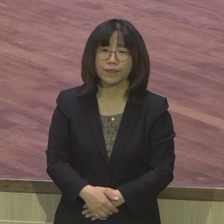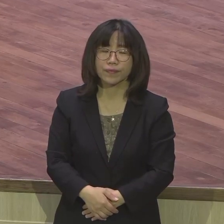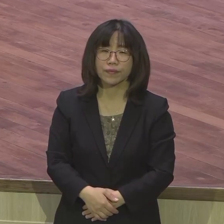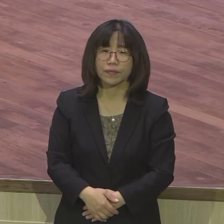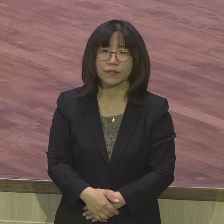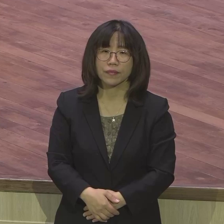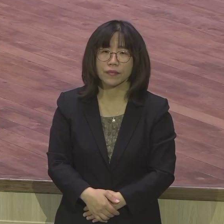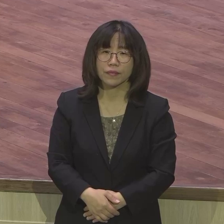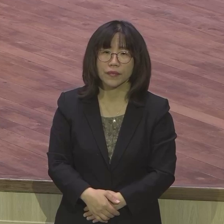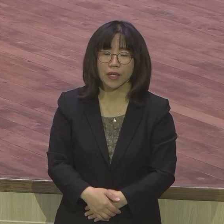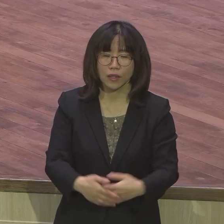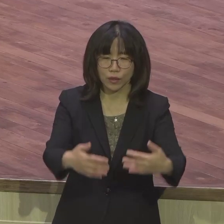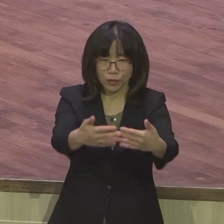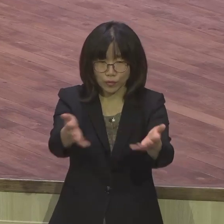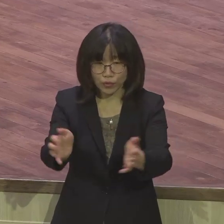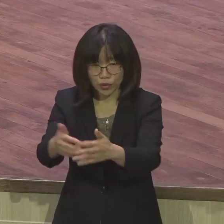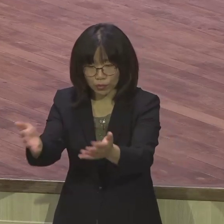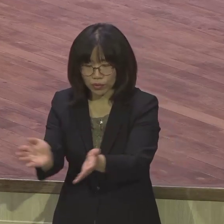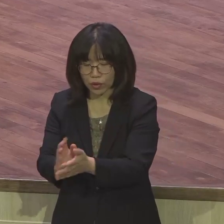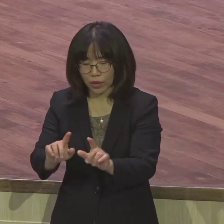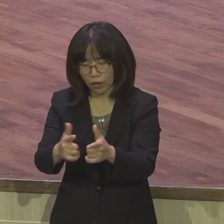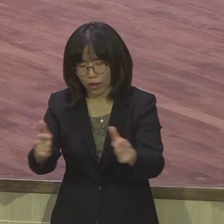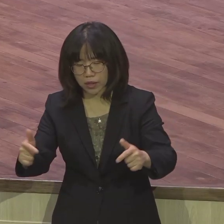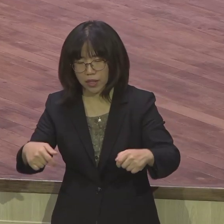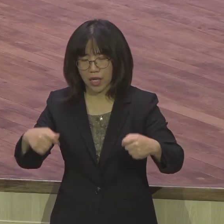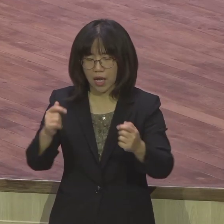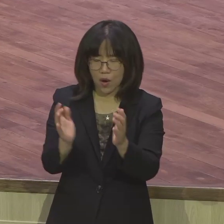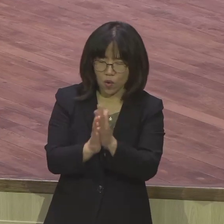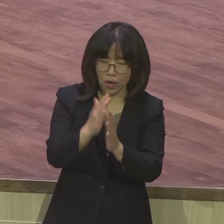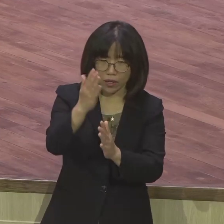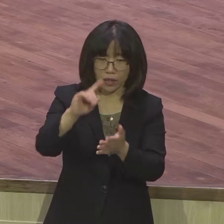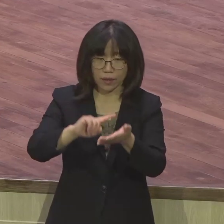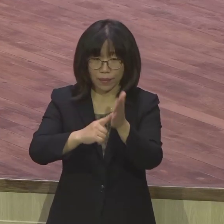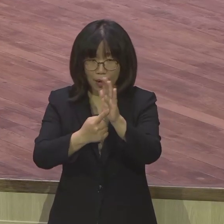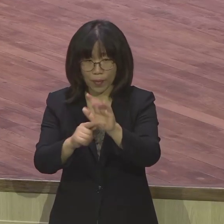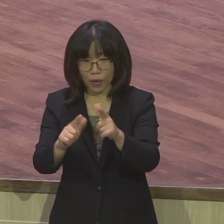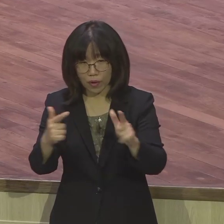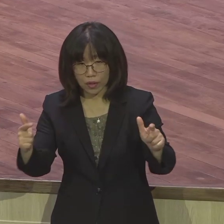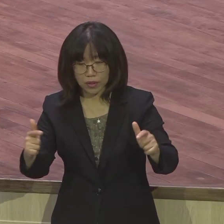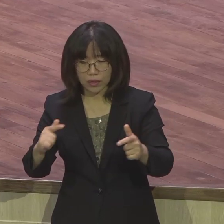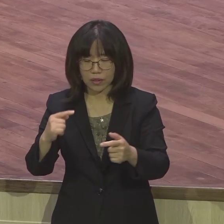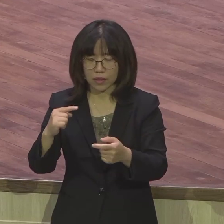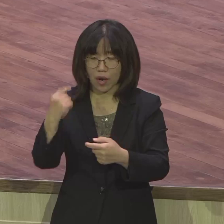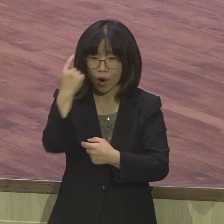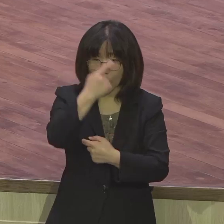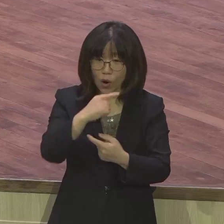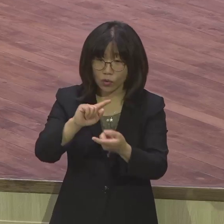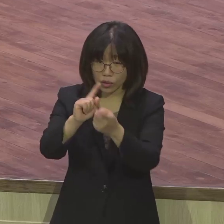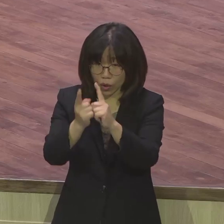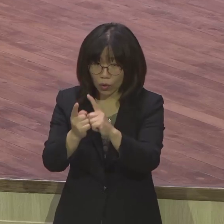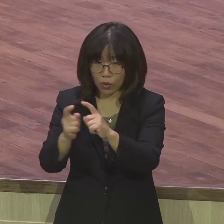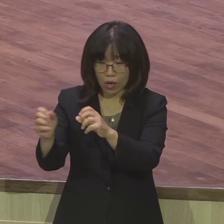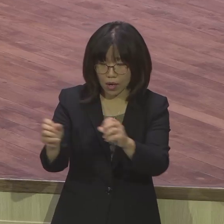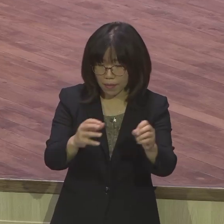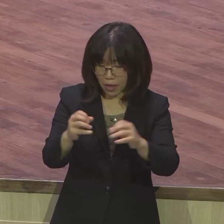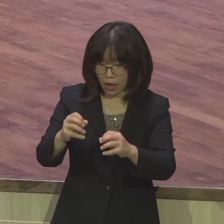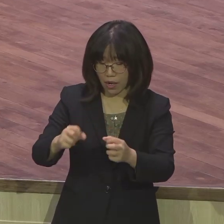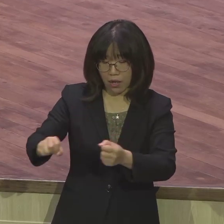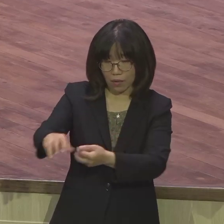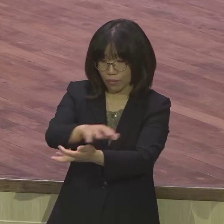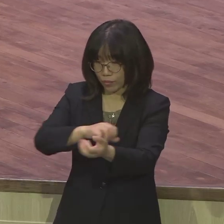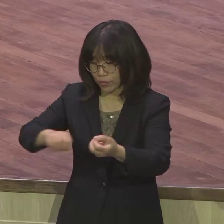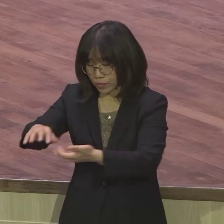뭐 부서 발표하고 막 주일날 막 교제하고 만나고 막 참 이럴